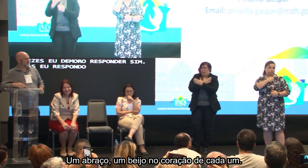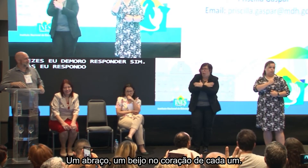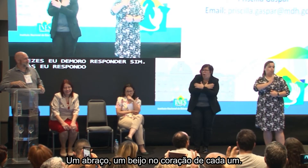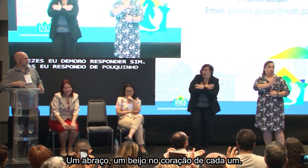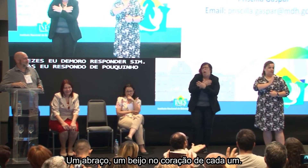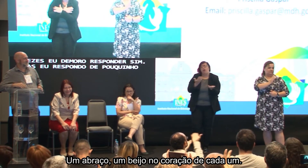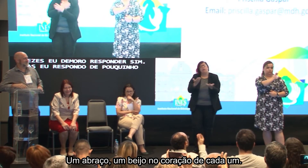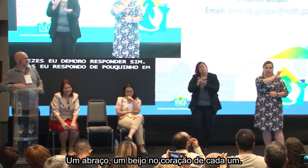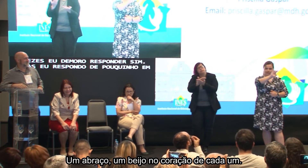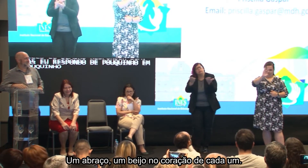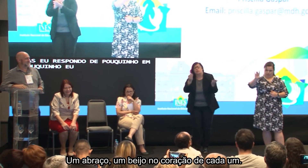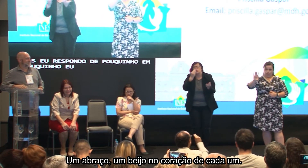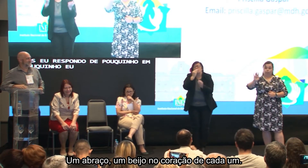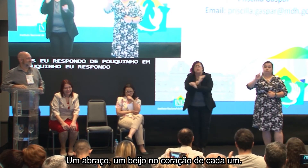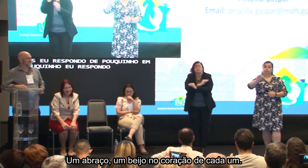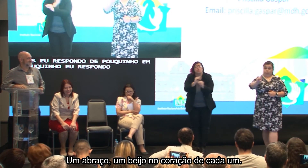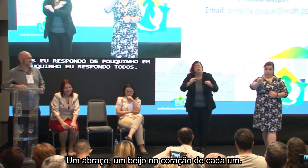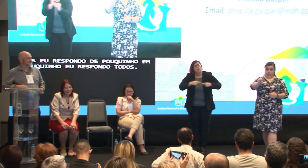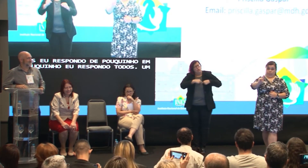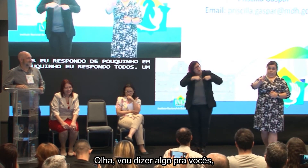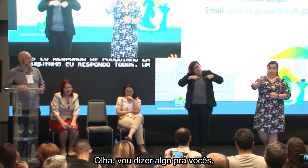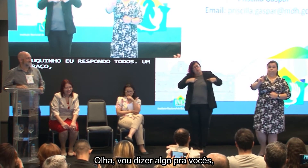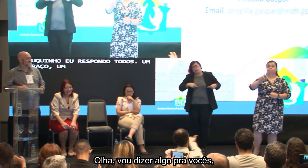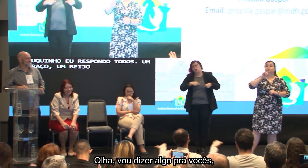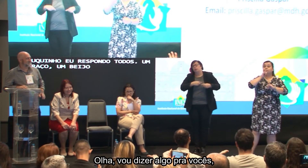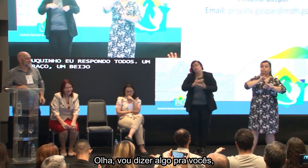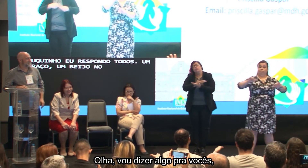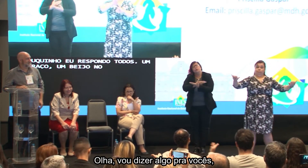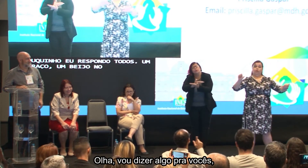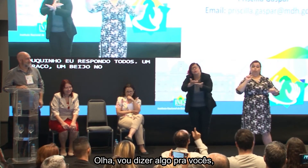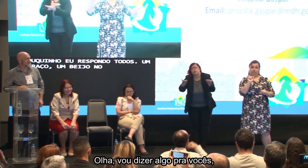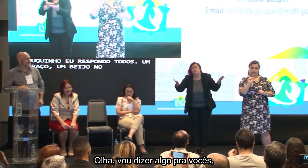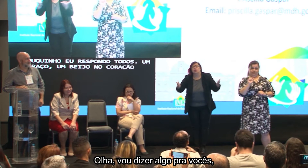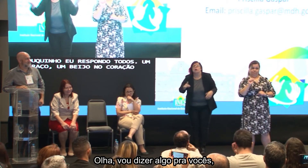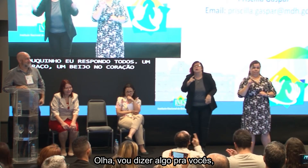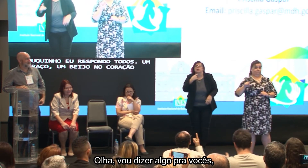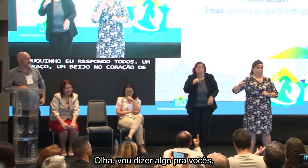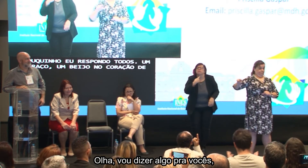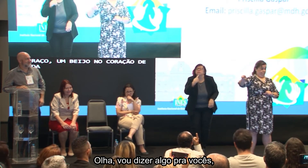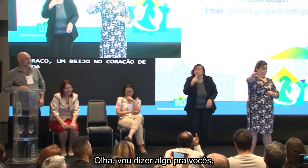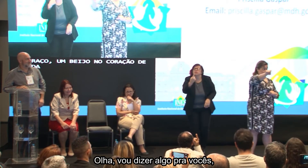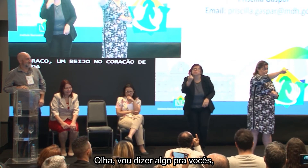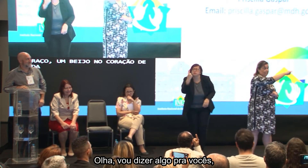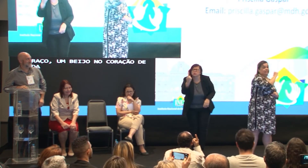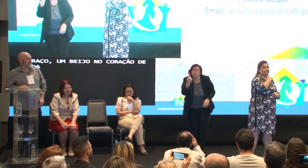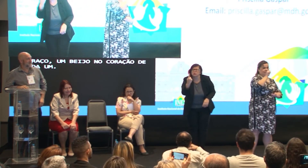abraço, um beijo no coração de cada um. E, olha, vou falar algo para vocês.